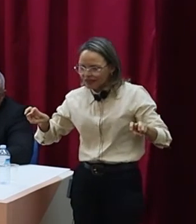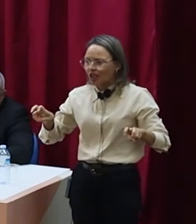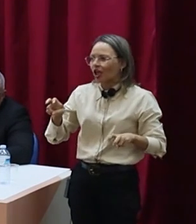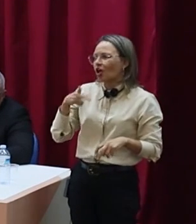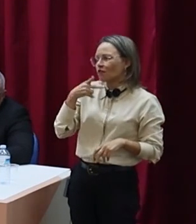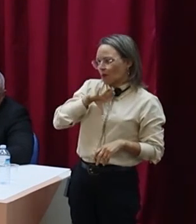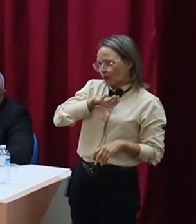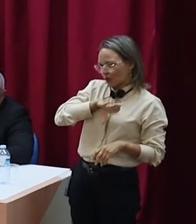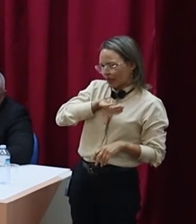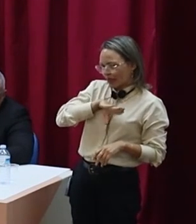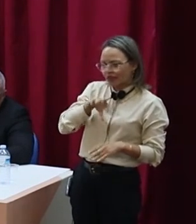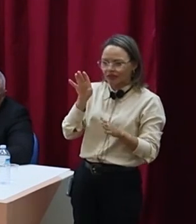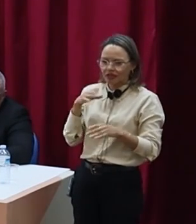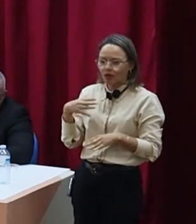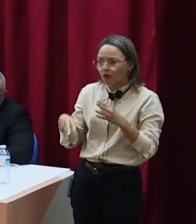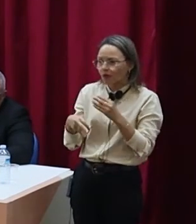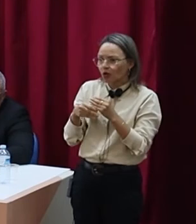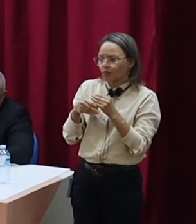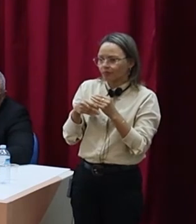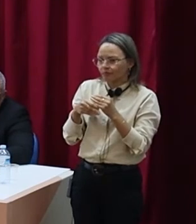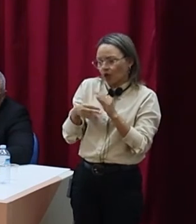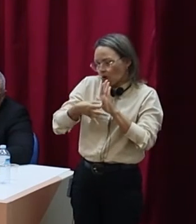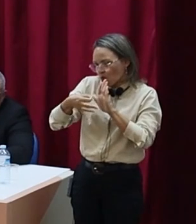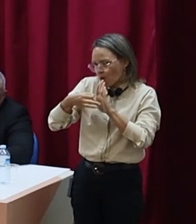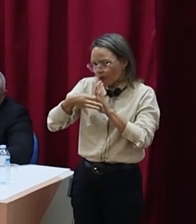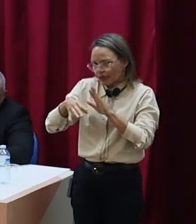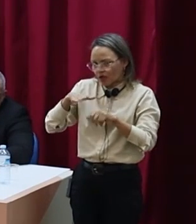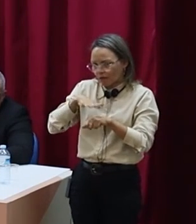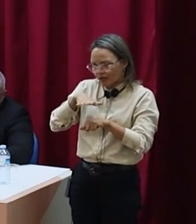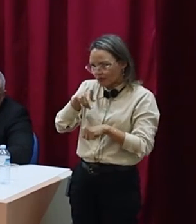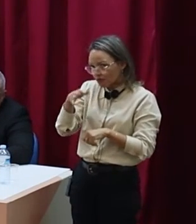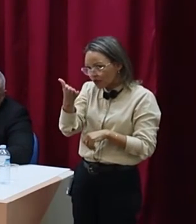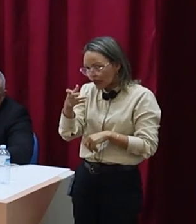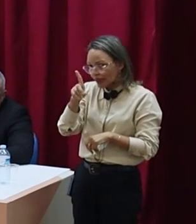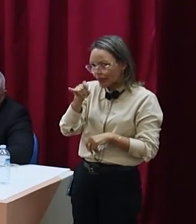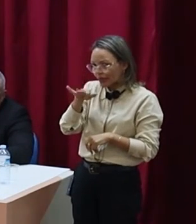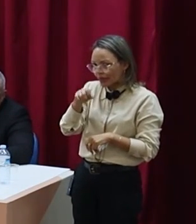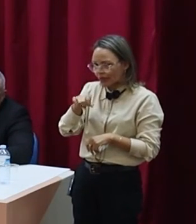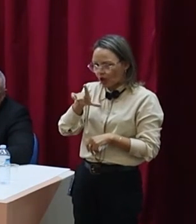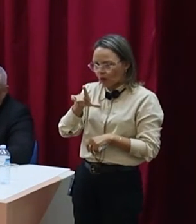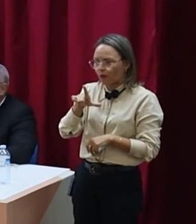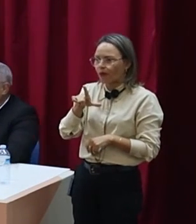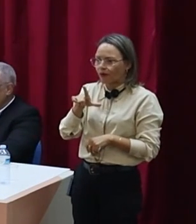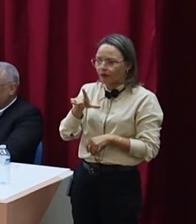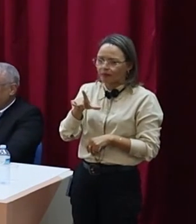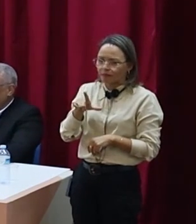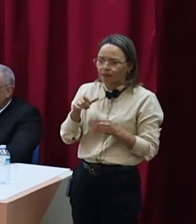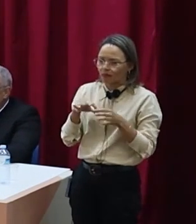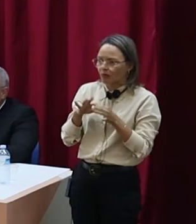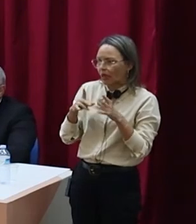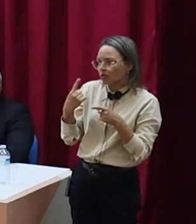português. Eu queria fazer um comentário, e acho que mais para você, Daniel, mas também aberto, né, para que vocês